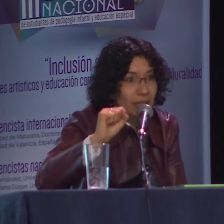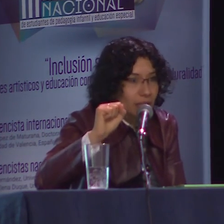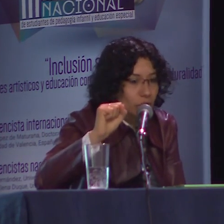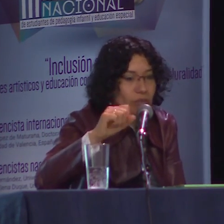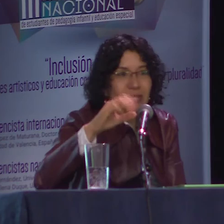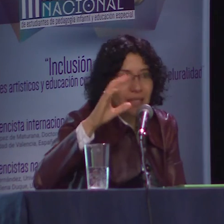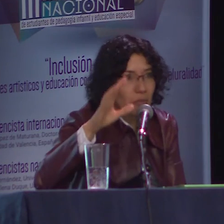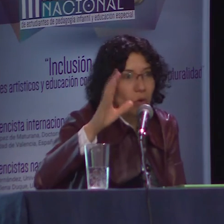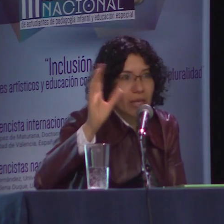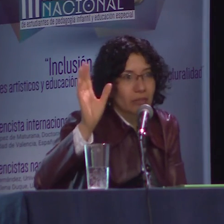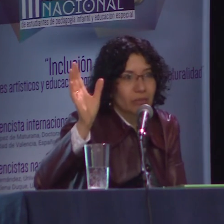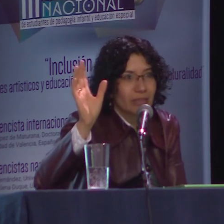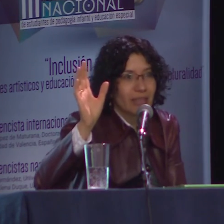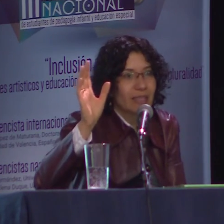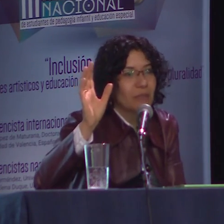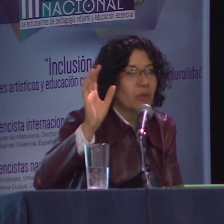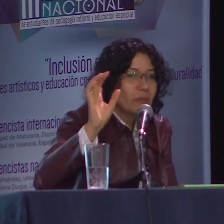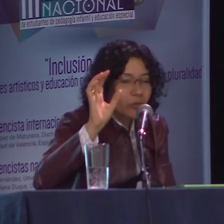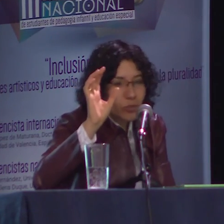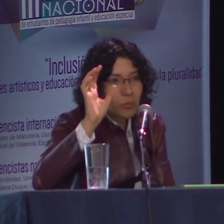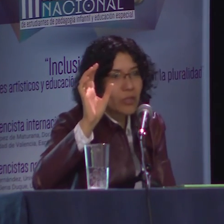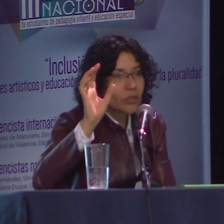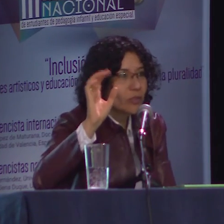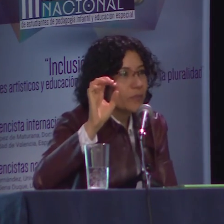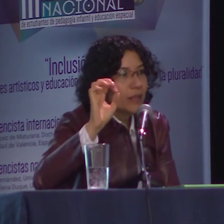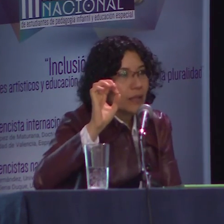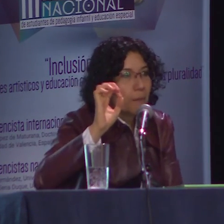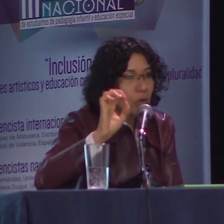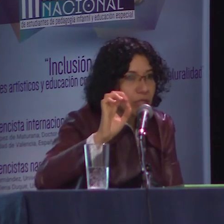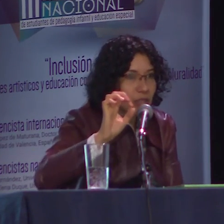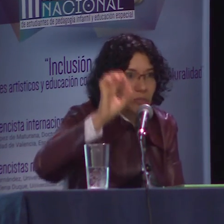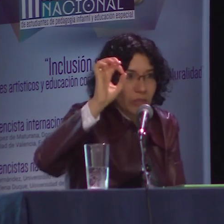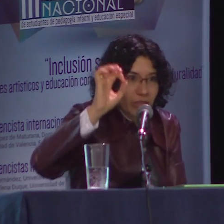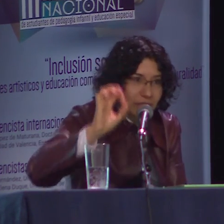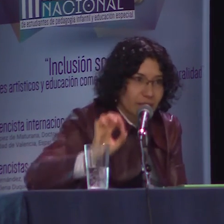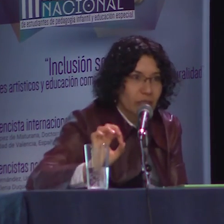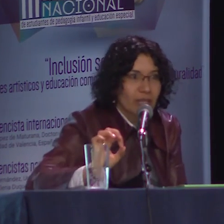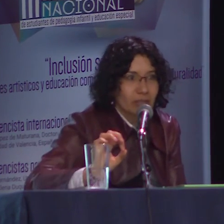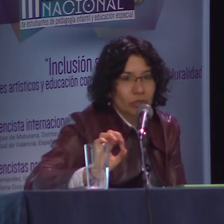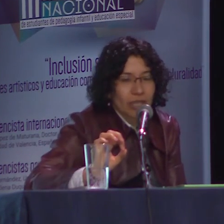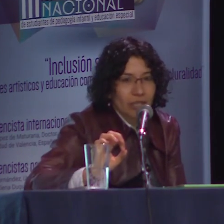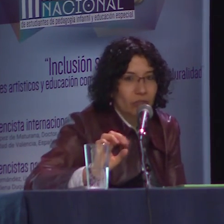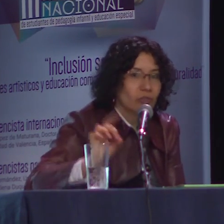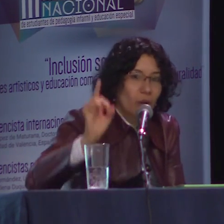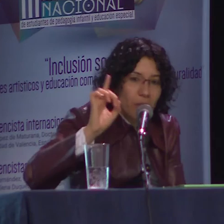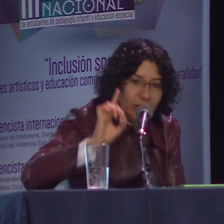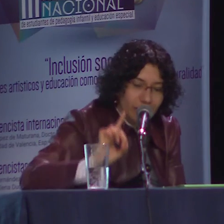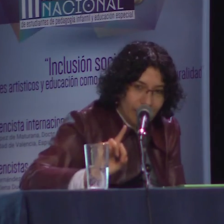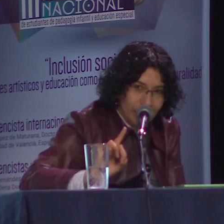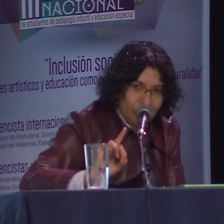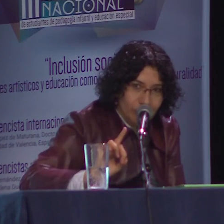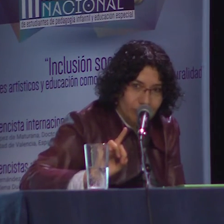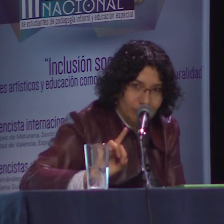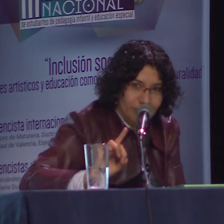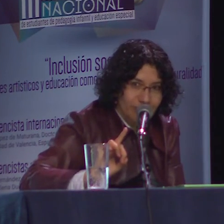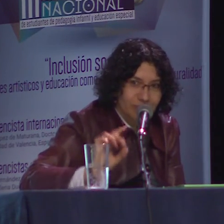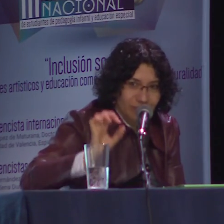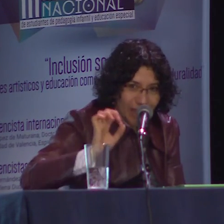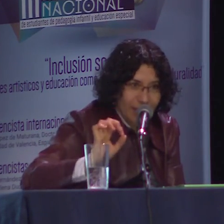personas. Entonces hay que movernos y hay que volvernos un poquito políticos, pero en el sentido aristotélico, no